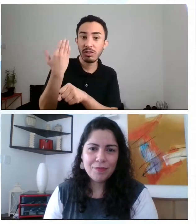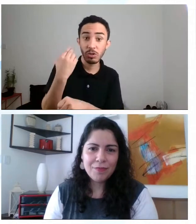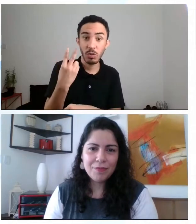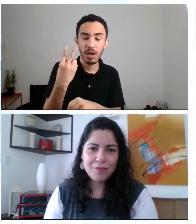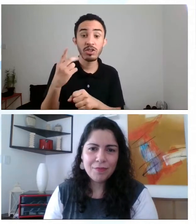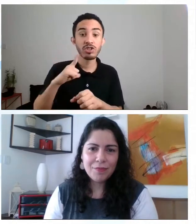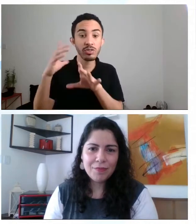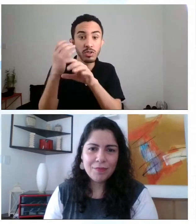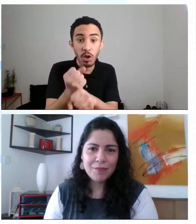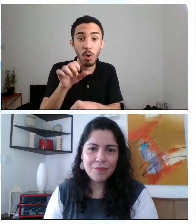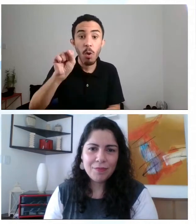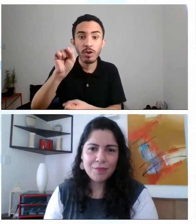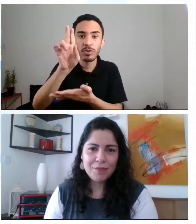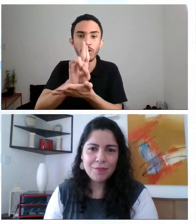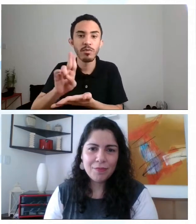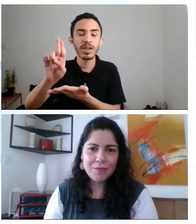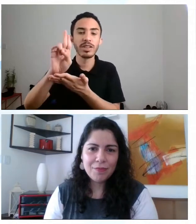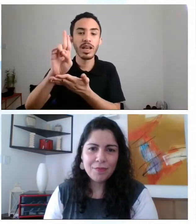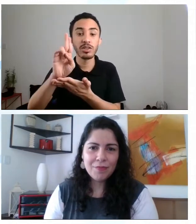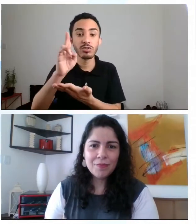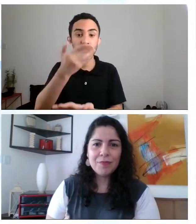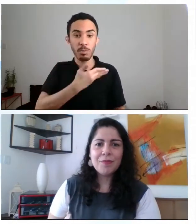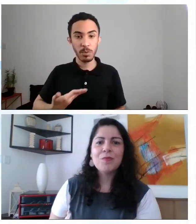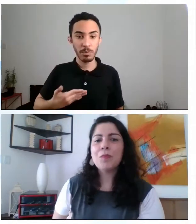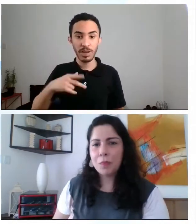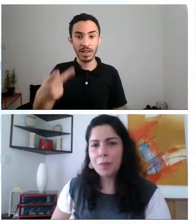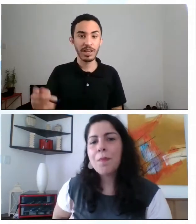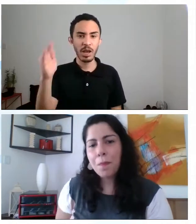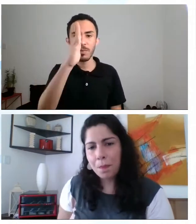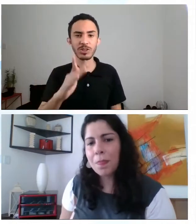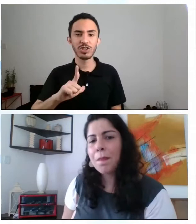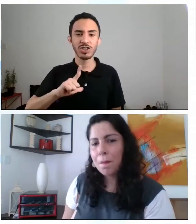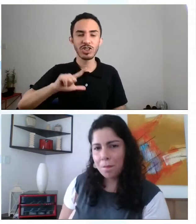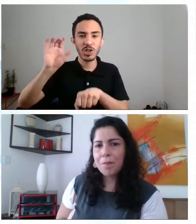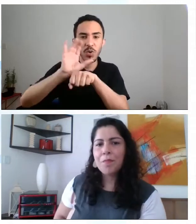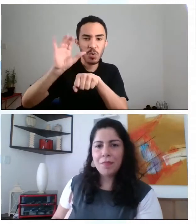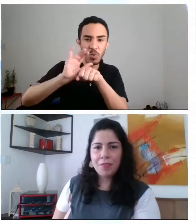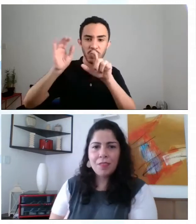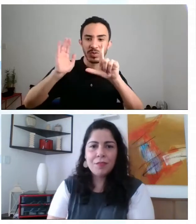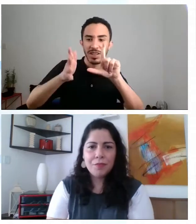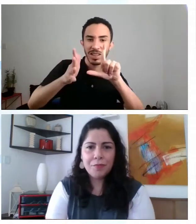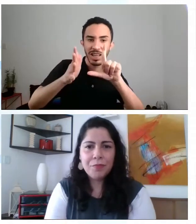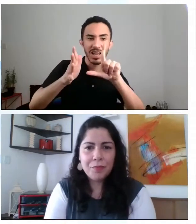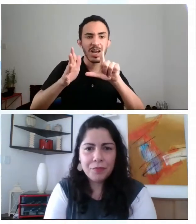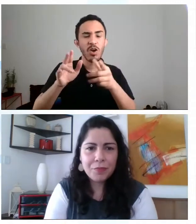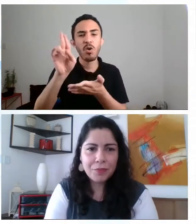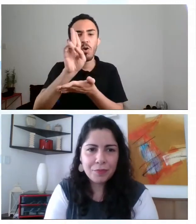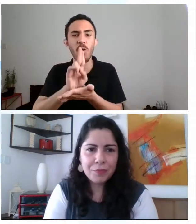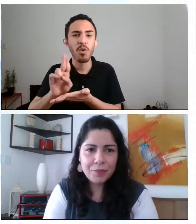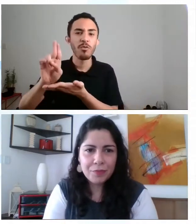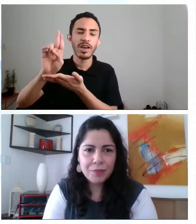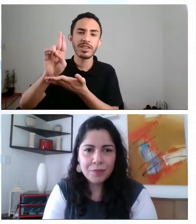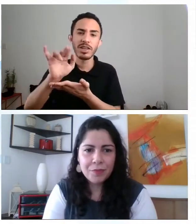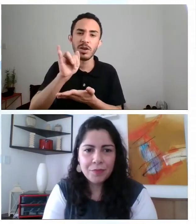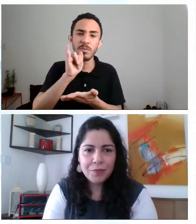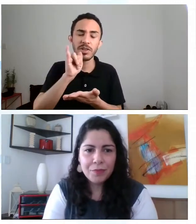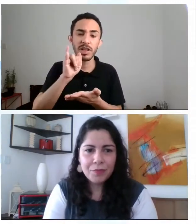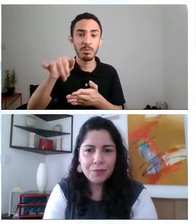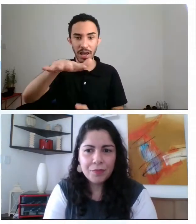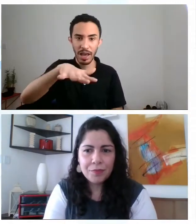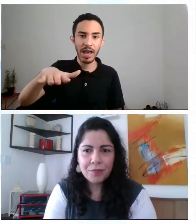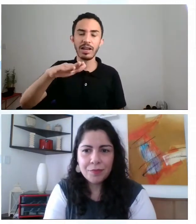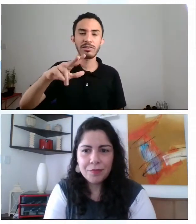8 universidades públicas no Brasil que tinham esse curso. E universidades no setor